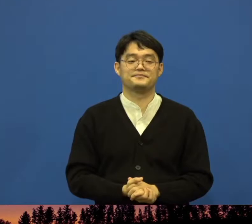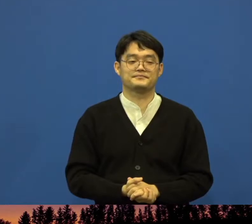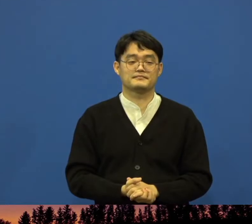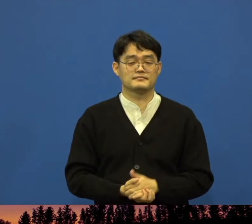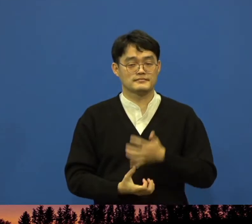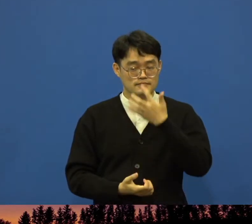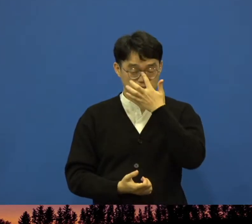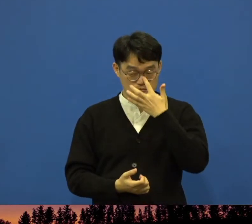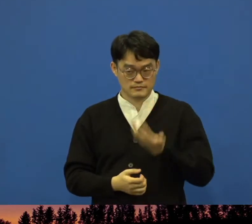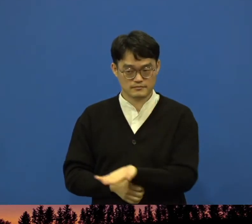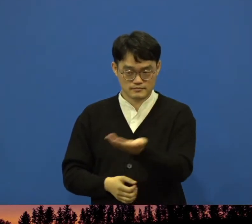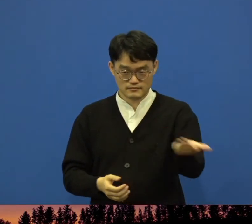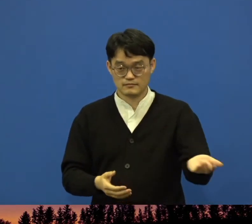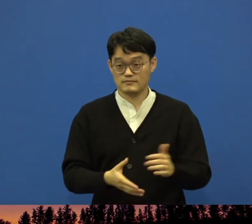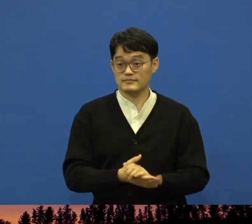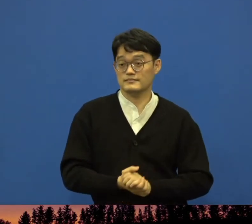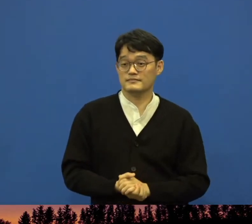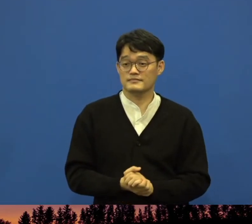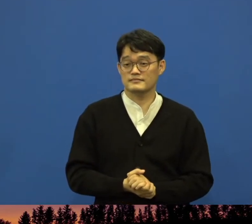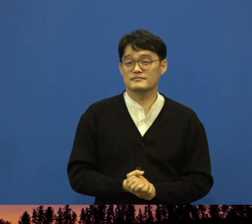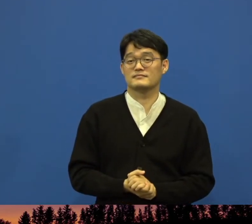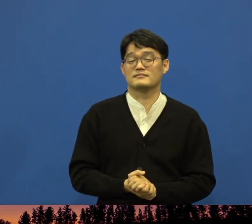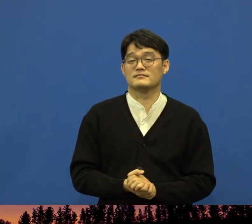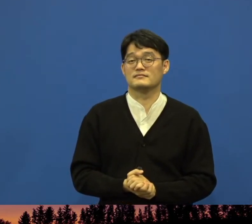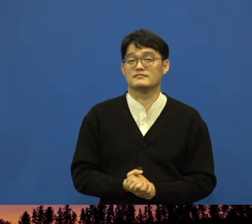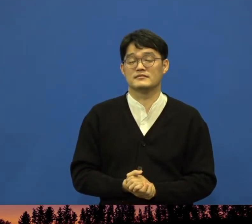여러분 지식이 늘어났는데